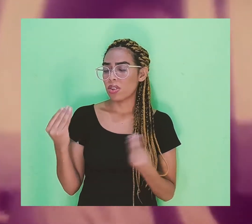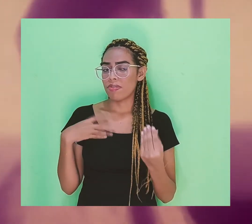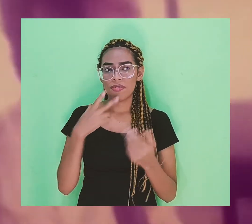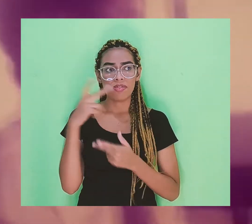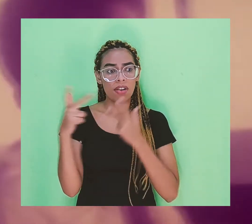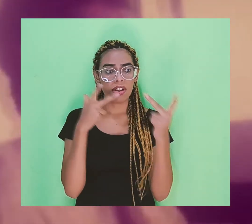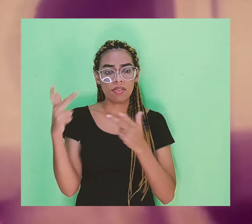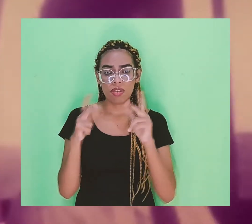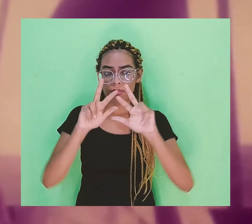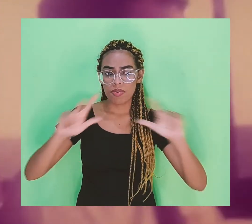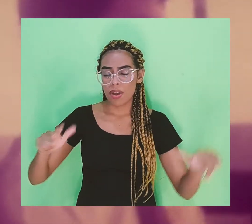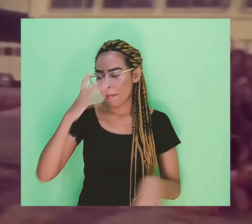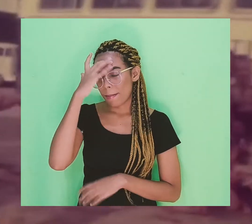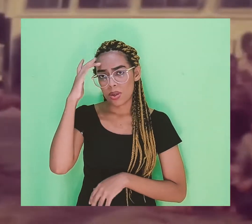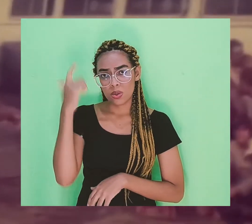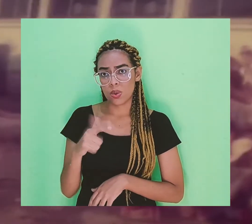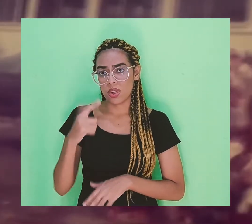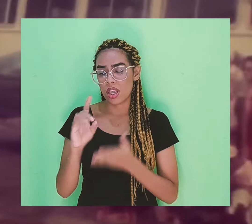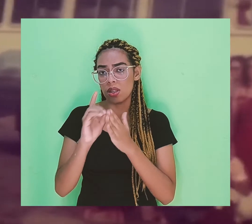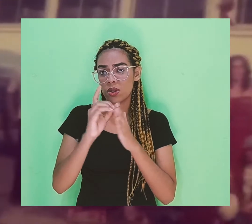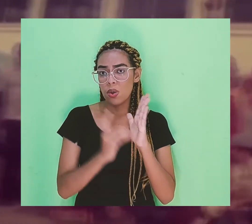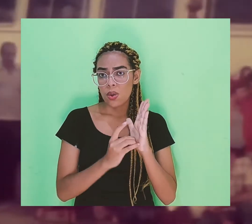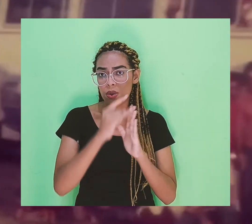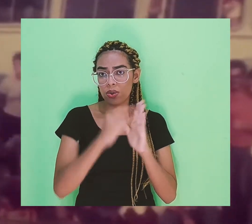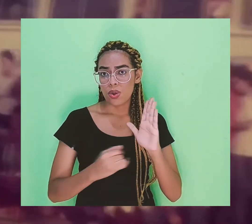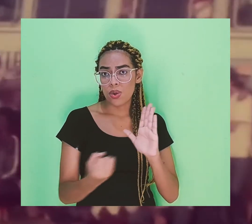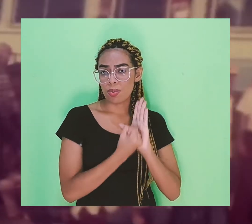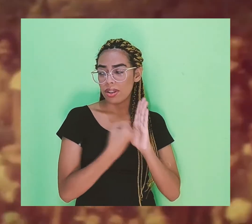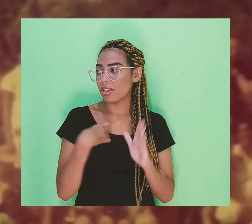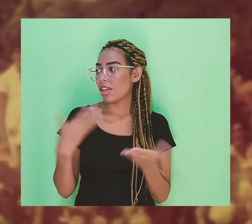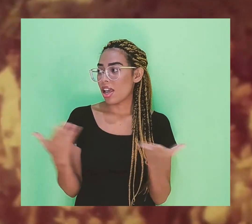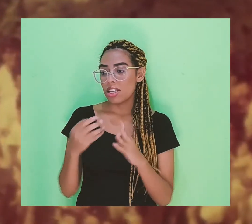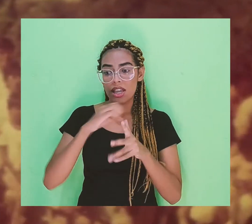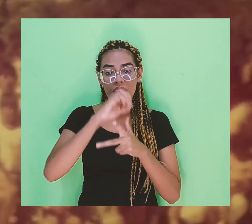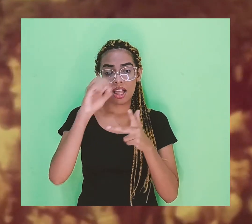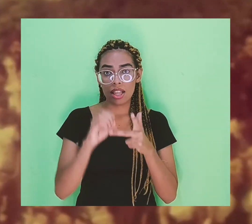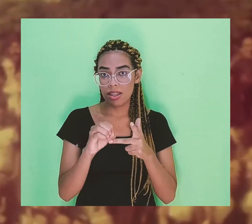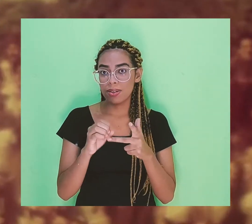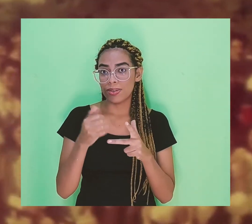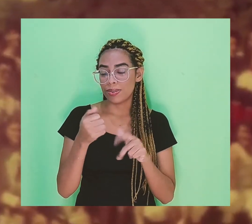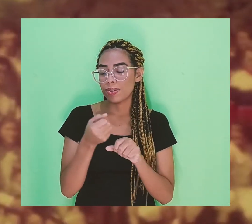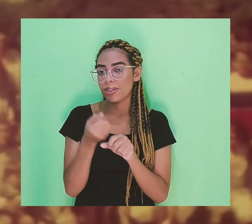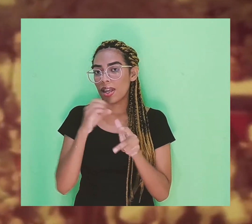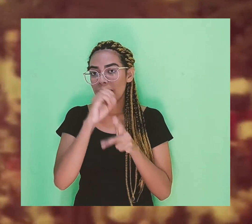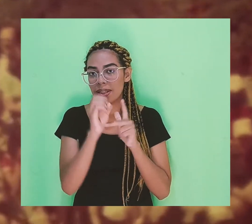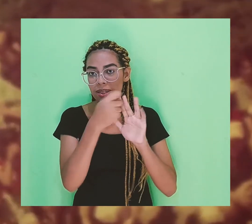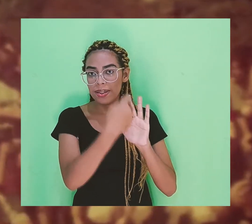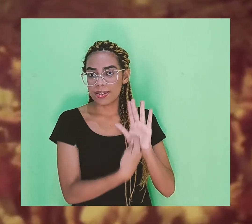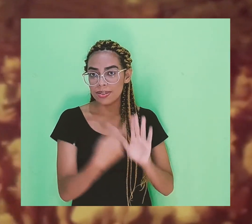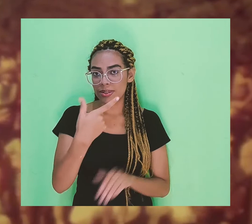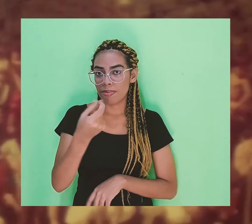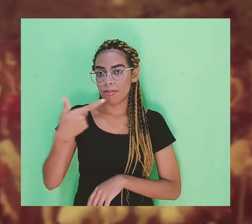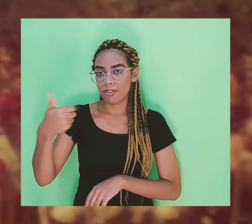de gente, sabe? Pessoas que não tinham documentos, né? Foi até o tema do Enem desse ano de 2021, né? Pessoas que não têm documentação, sabe?